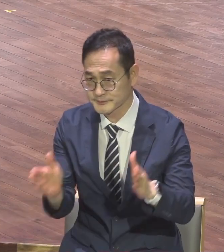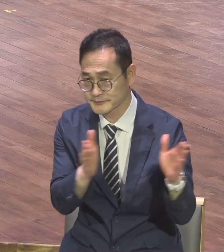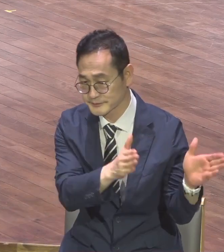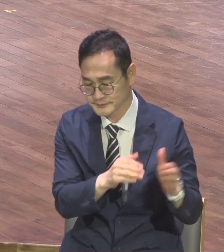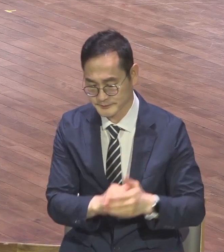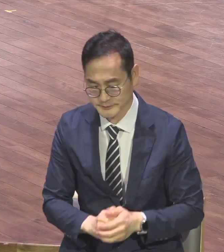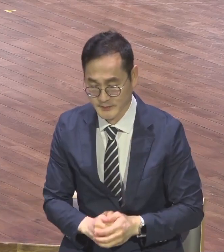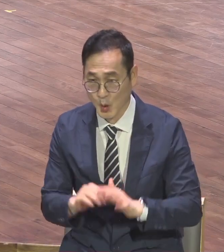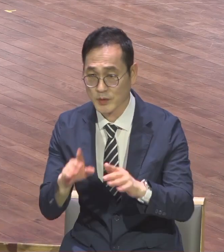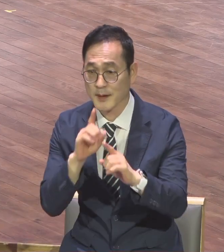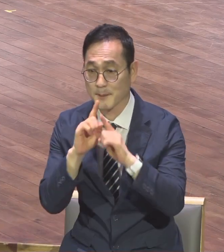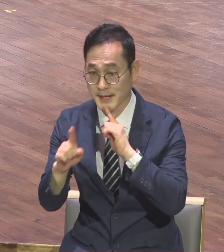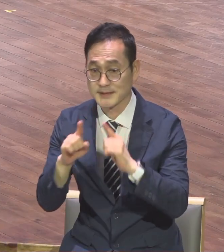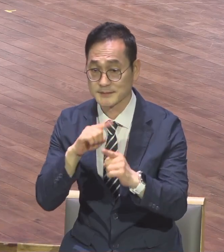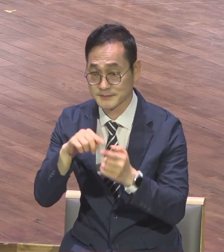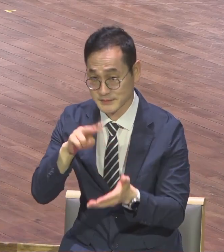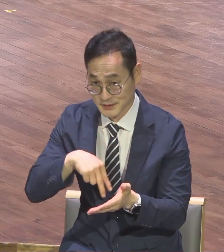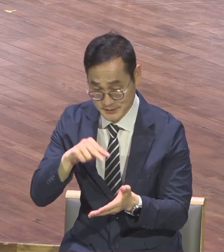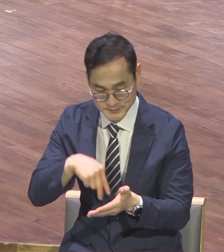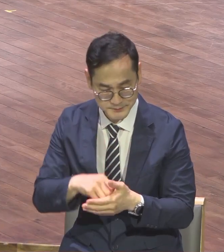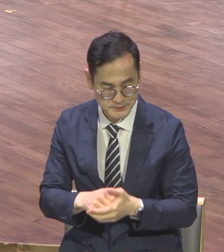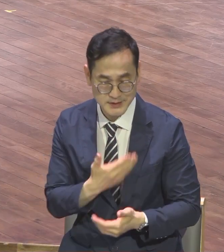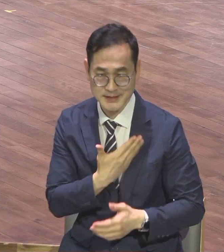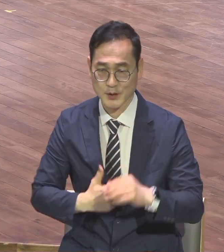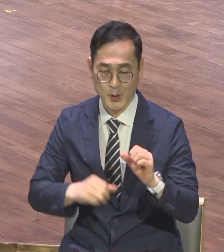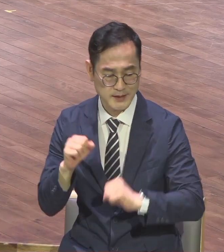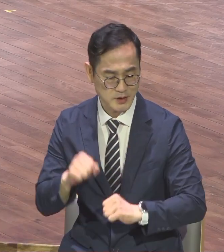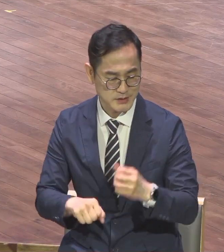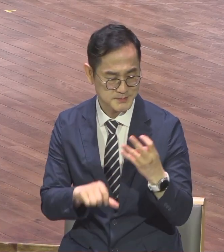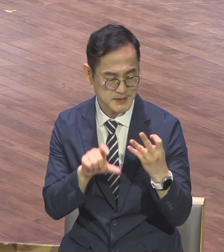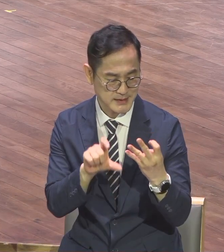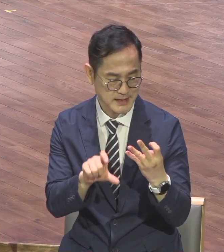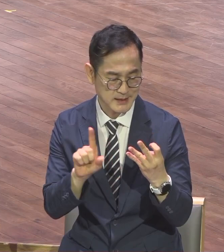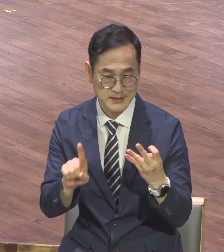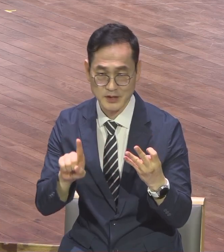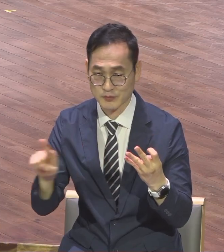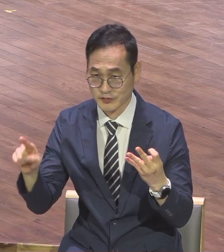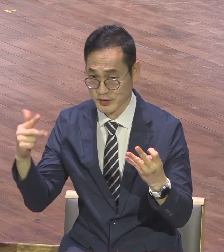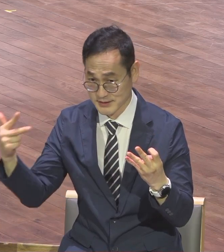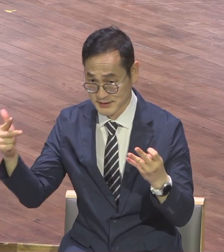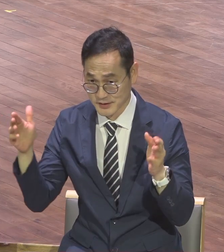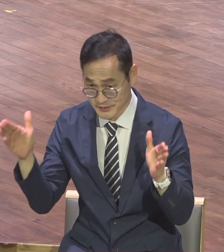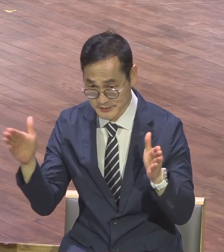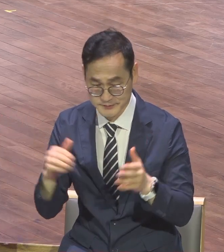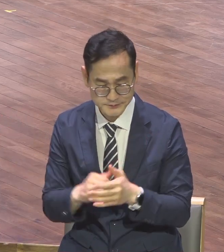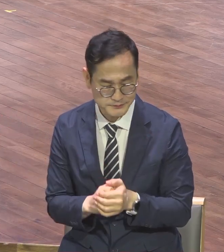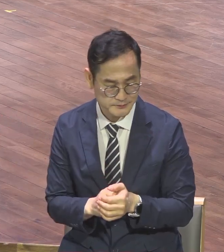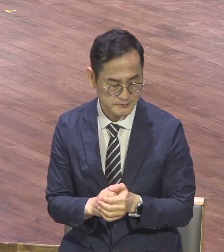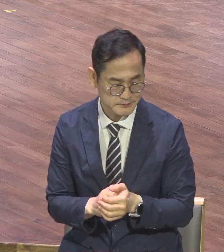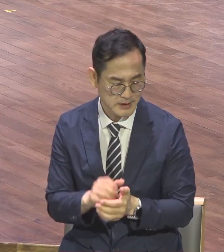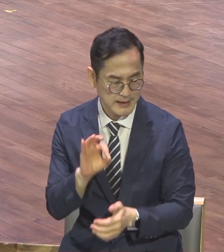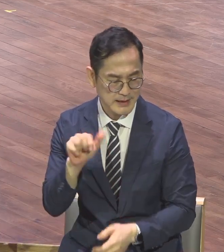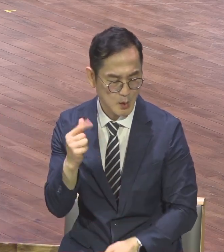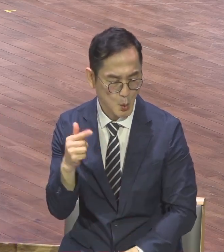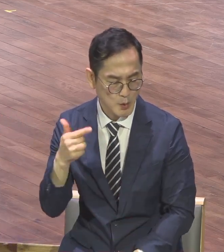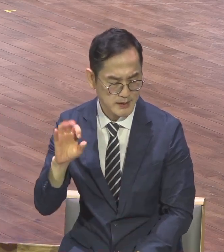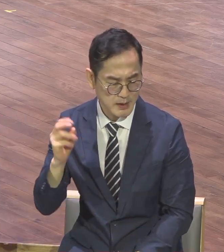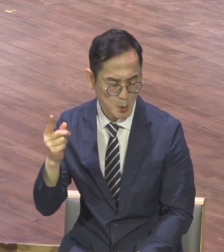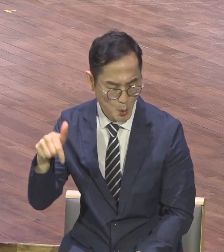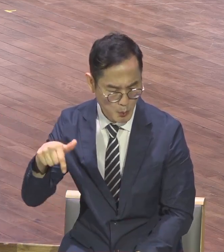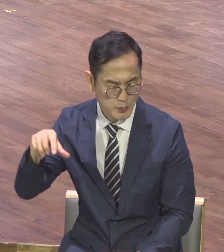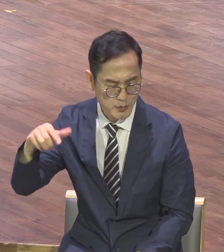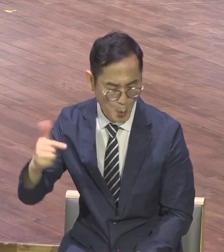오늘 은혜 받고 성취될 하나님의 말씀은 사도행전 14장 1절에서 7절 말씀입니다. 이에 이고니온에서 두 사도가